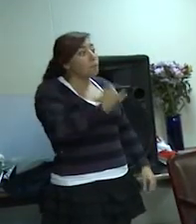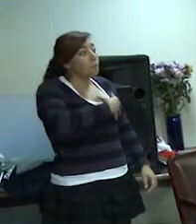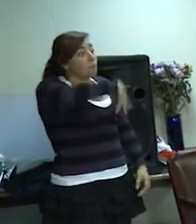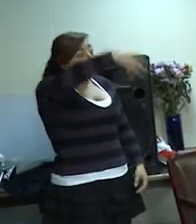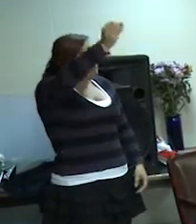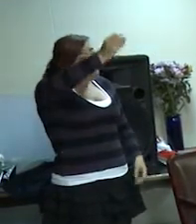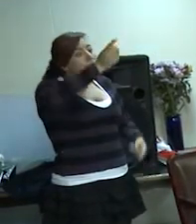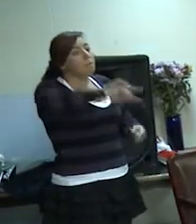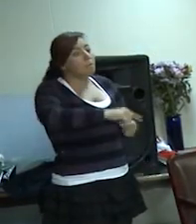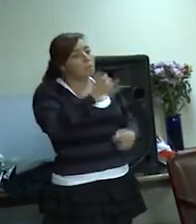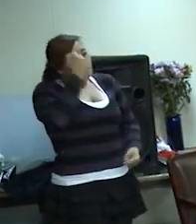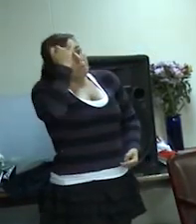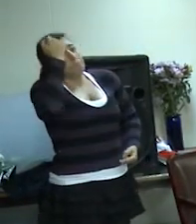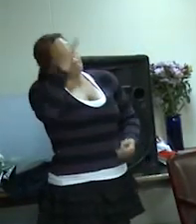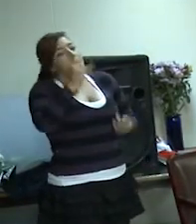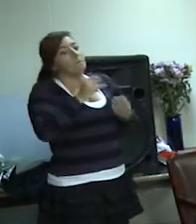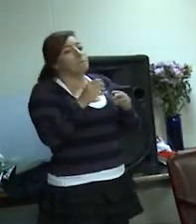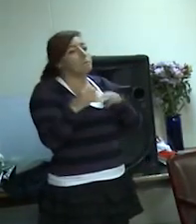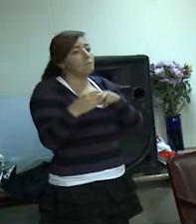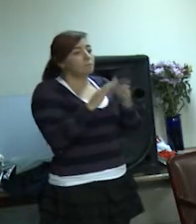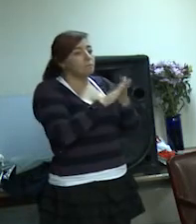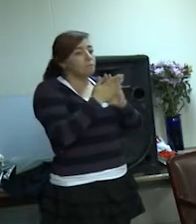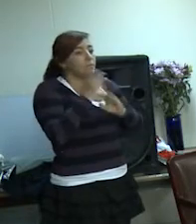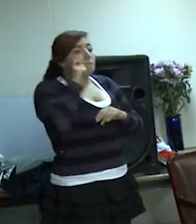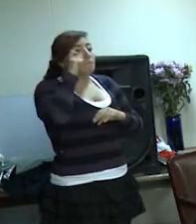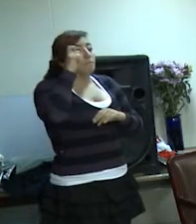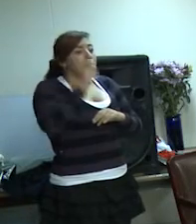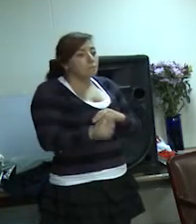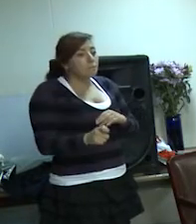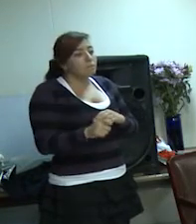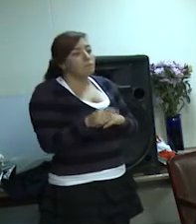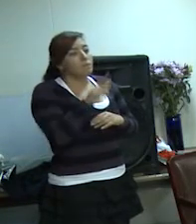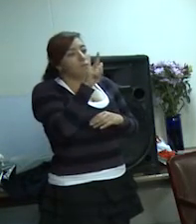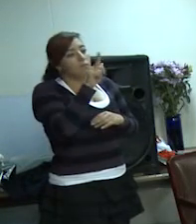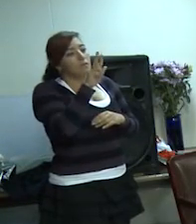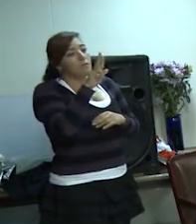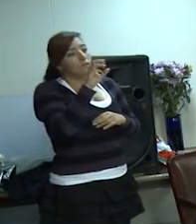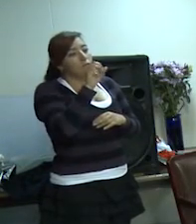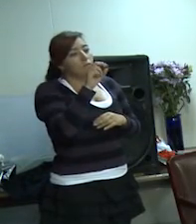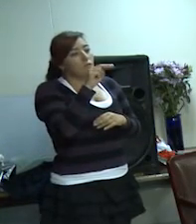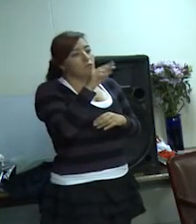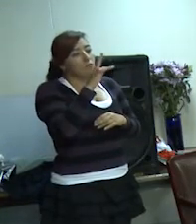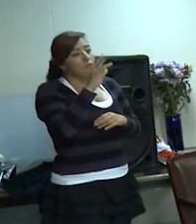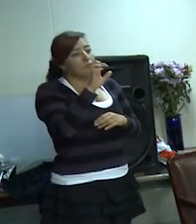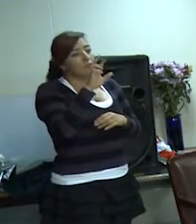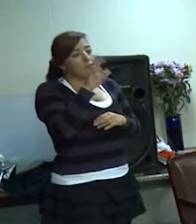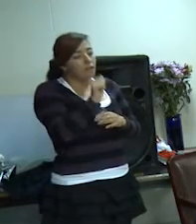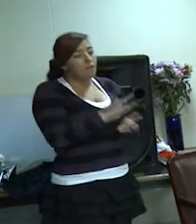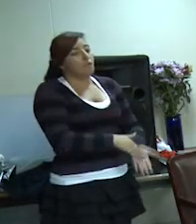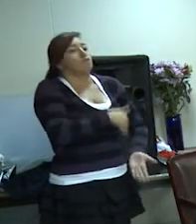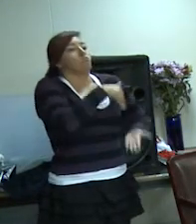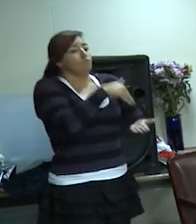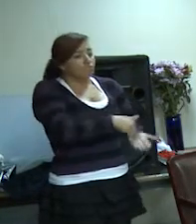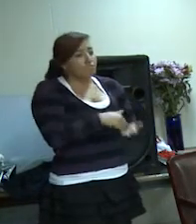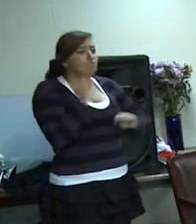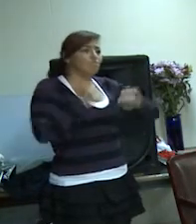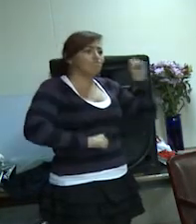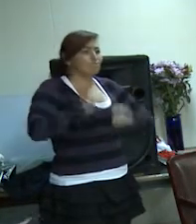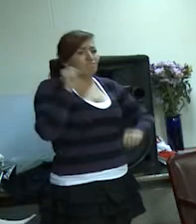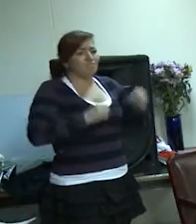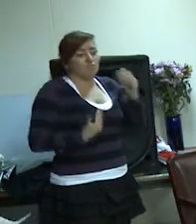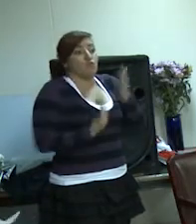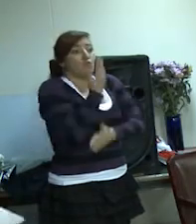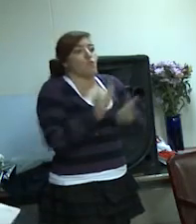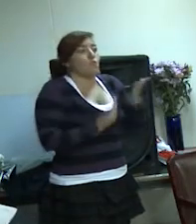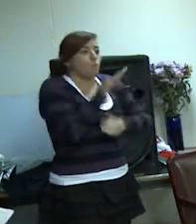con la idea de una educación comunitaria de frontera, inestable, con muchas posibilidades para la